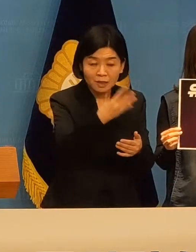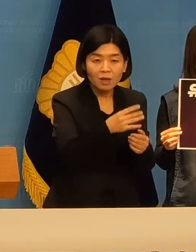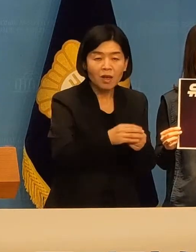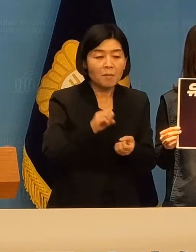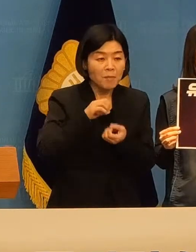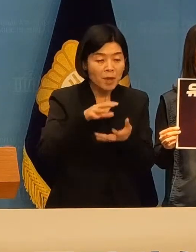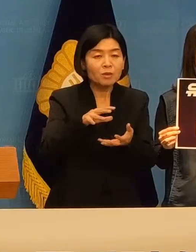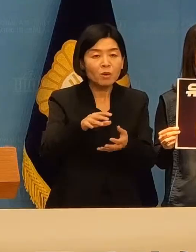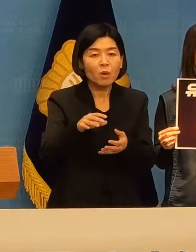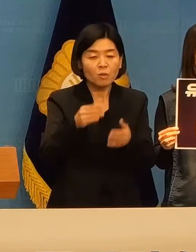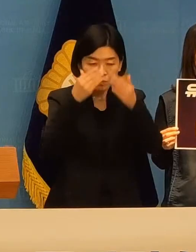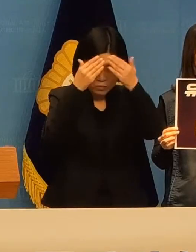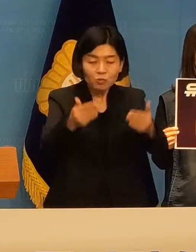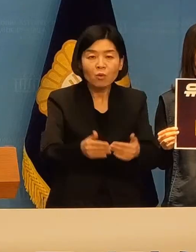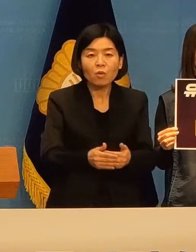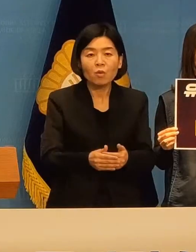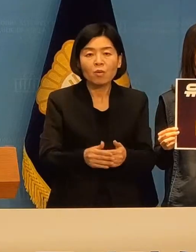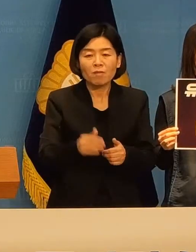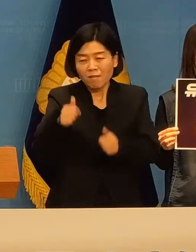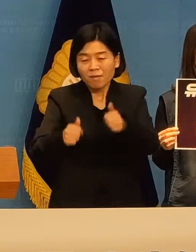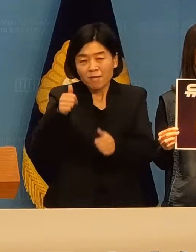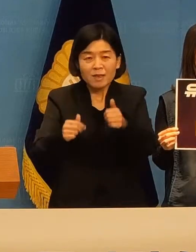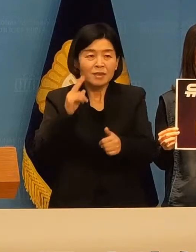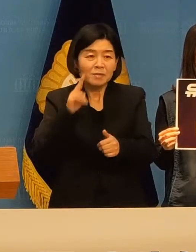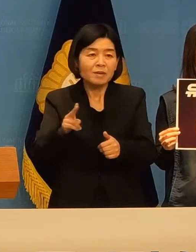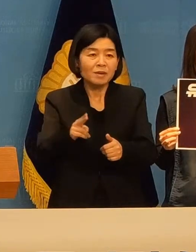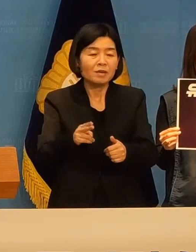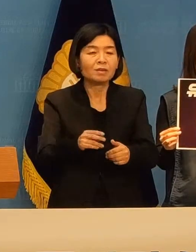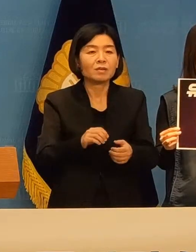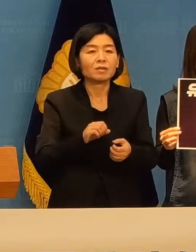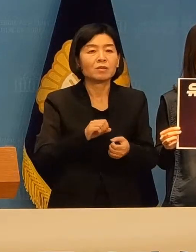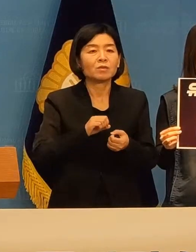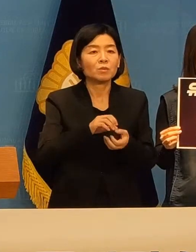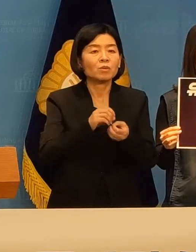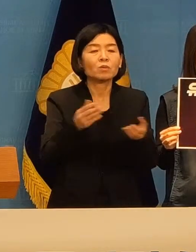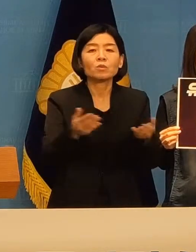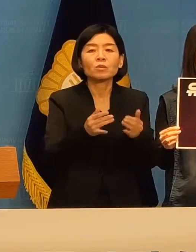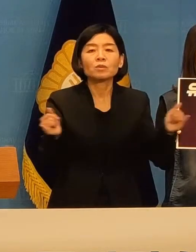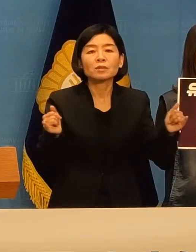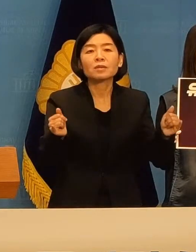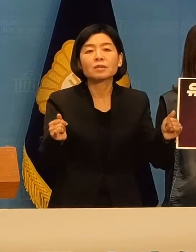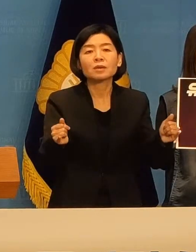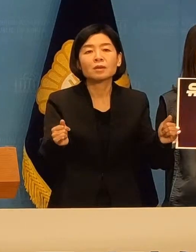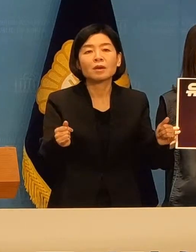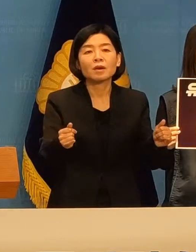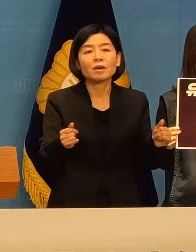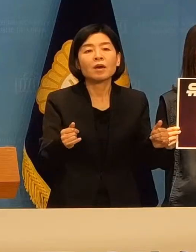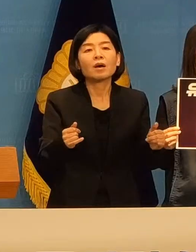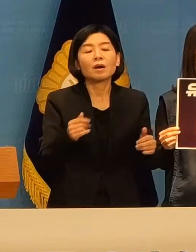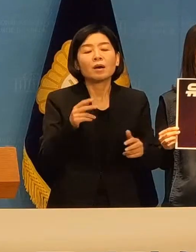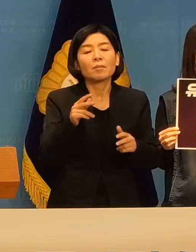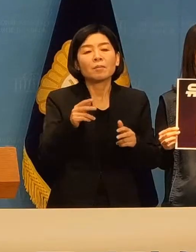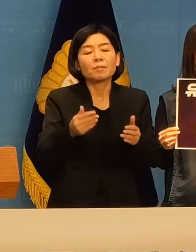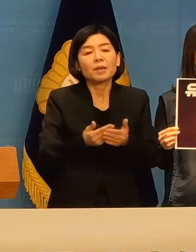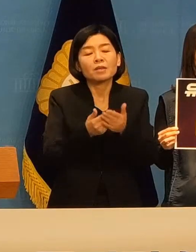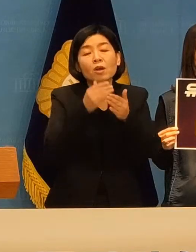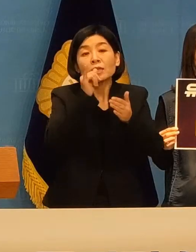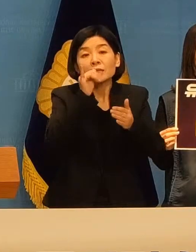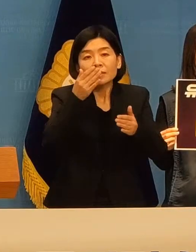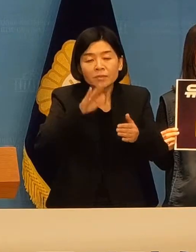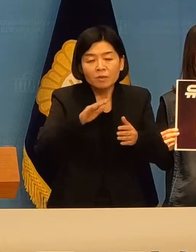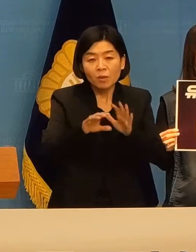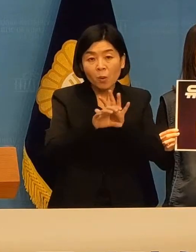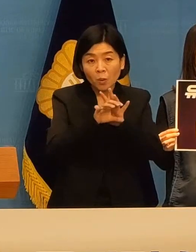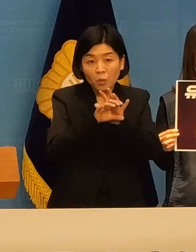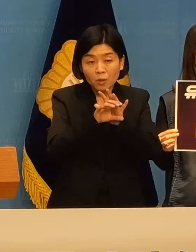배송 노동자의 규모는 가파르게 성장하였습니다. 성장의 최고 시기인 코로나 직전에는 마트 3사